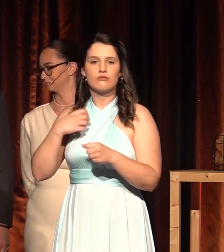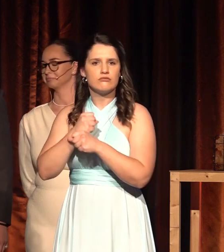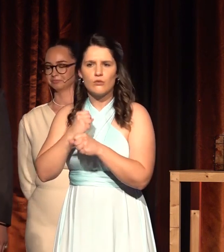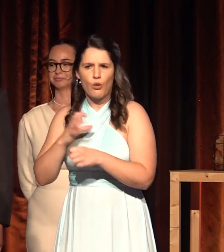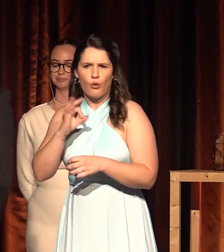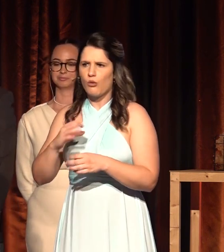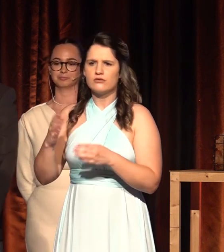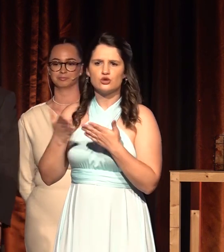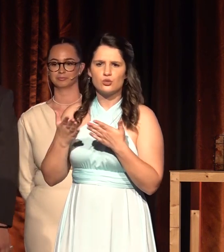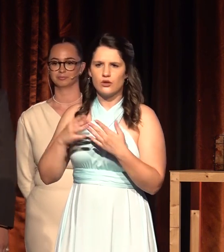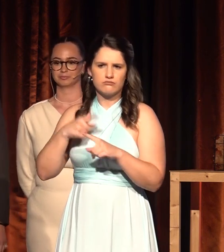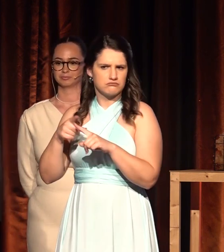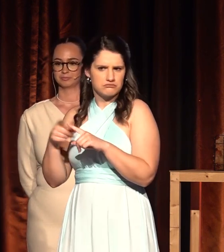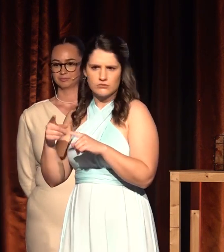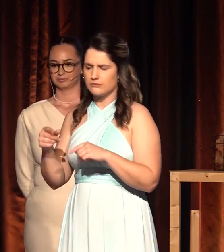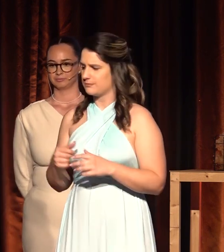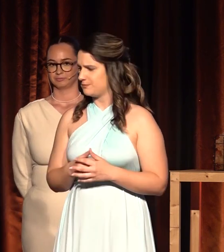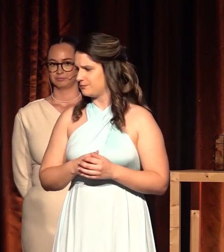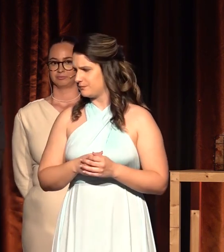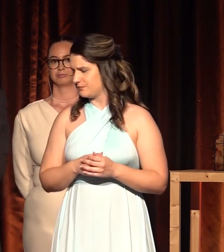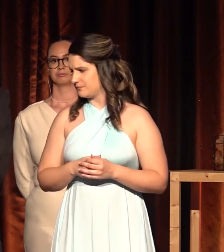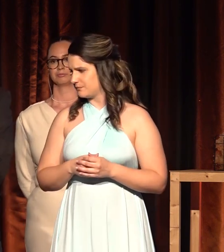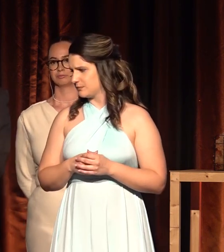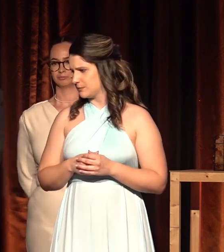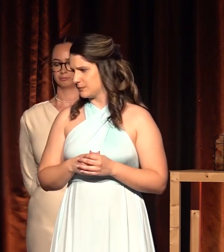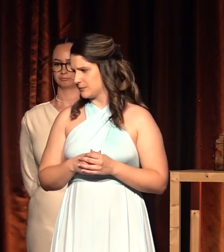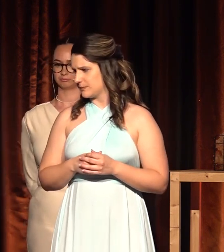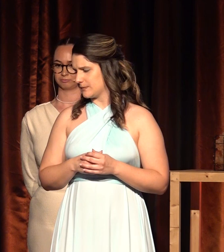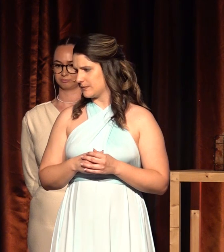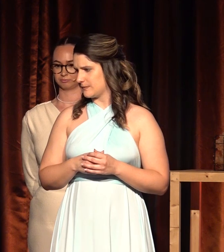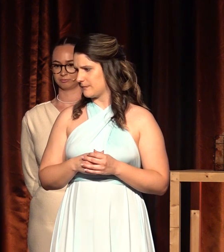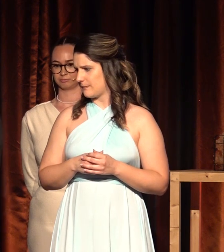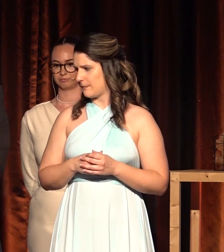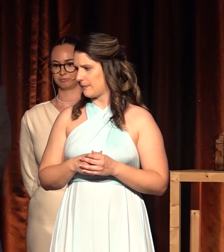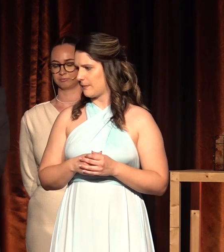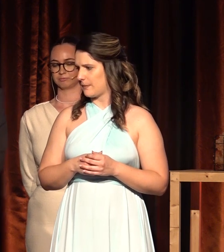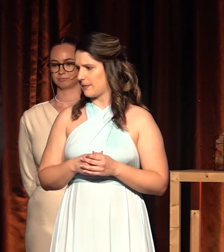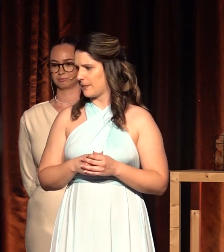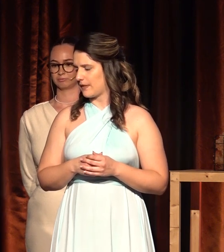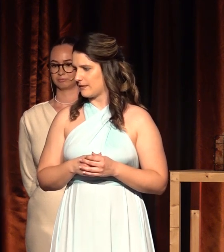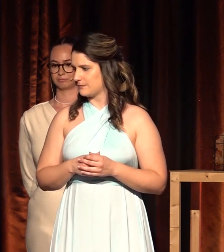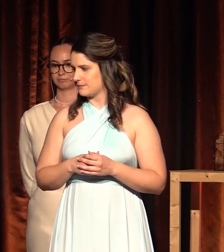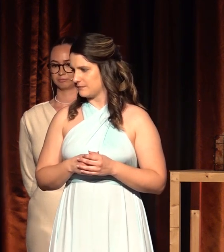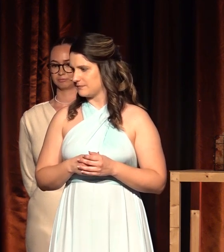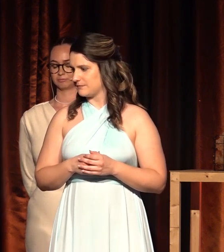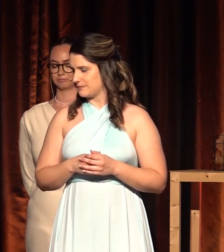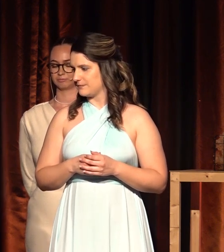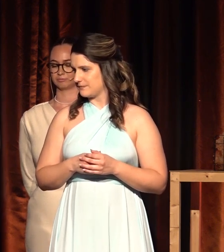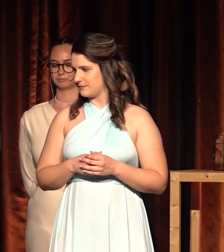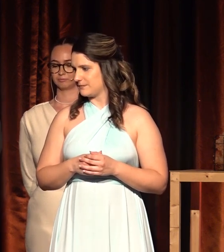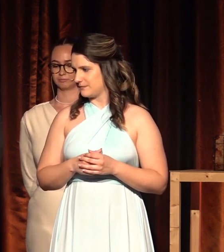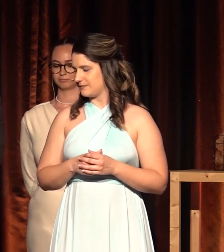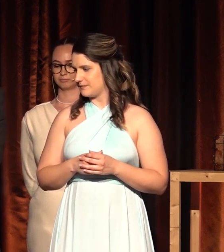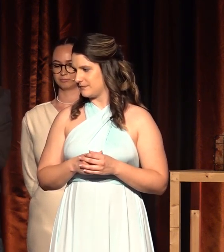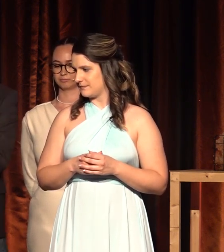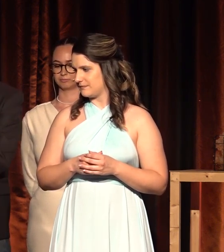lluitar quan les coses no siguin fàcils o us trobeu dificultats. Per tant, emporteu-vos aquests tres ingredients per aconseguir